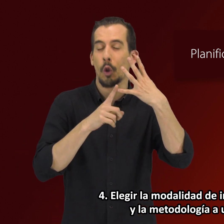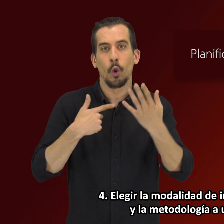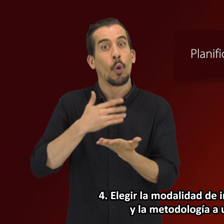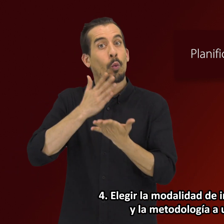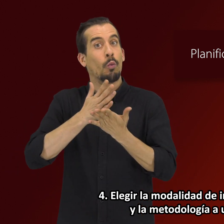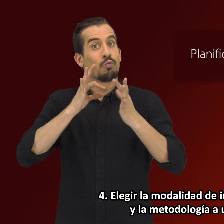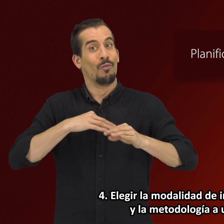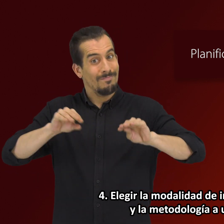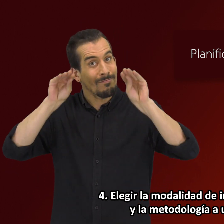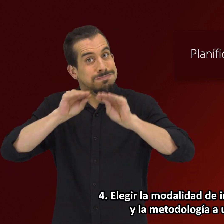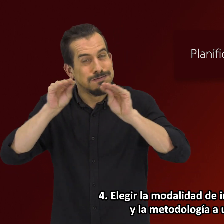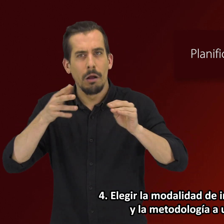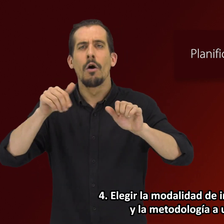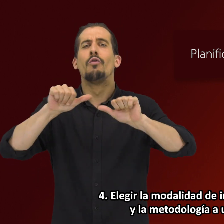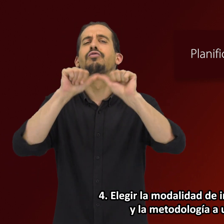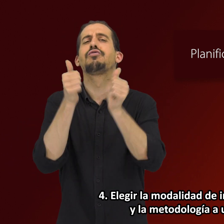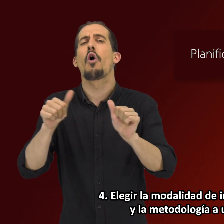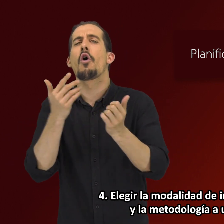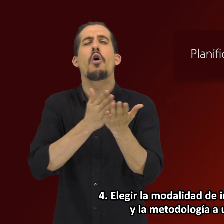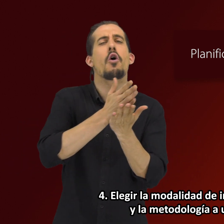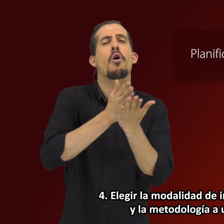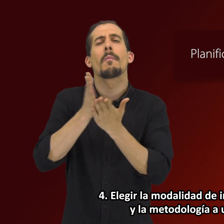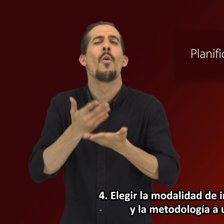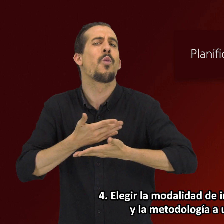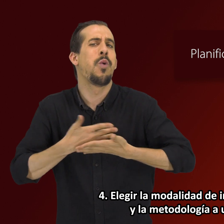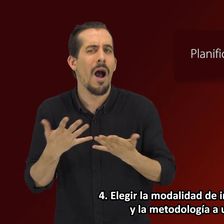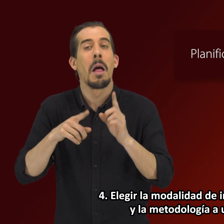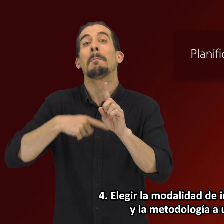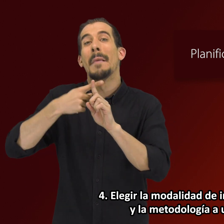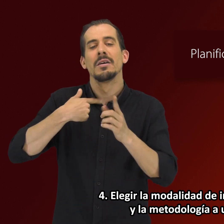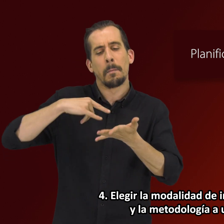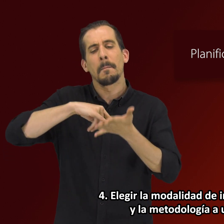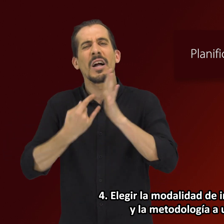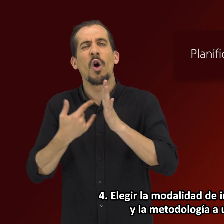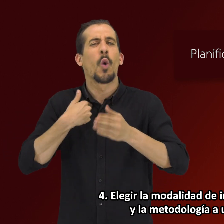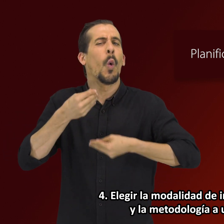4. Elegir la modalidad de impartición y la metodología a usar.